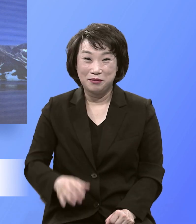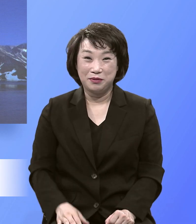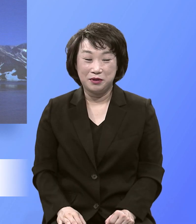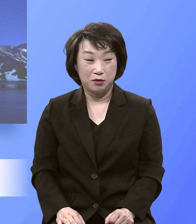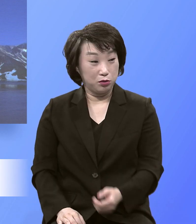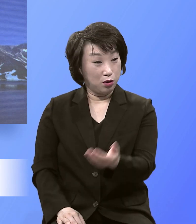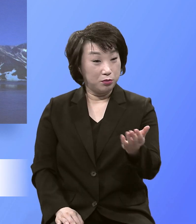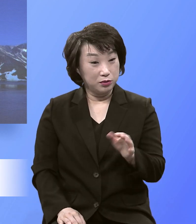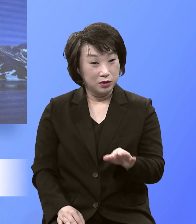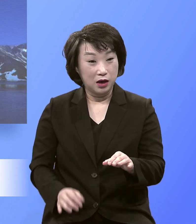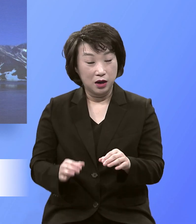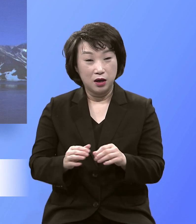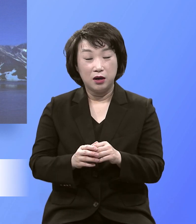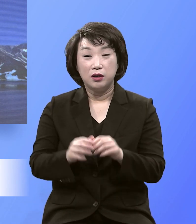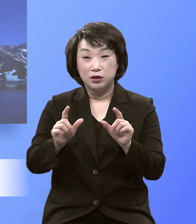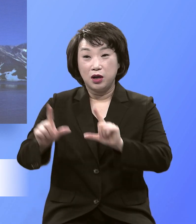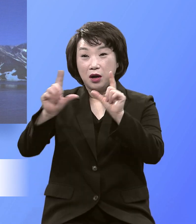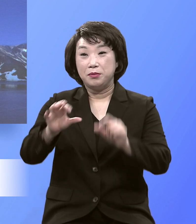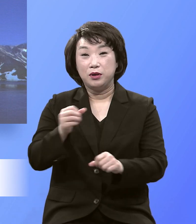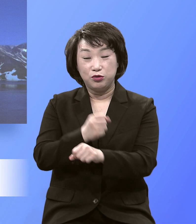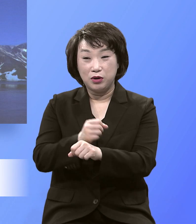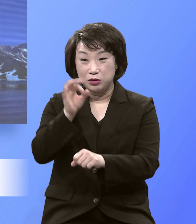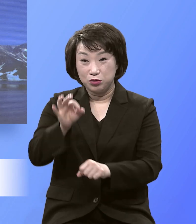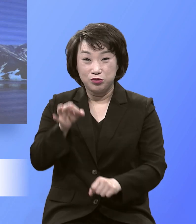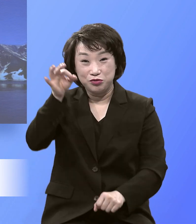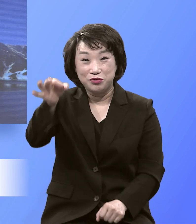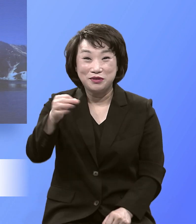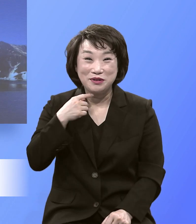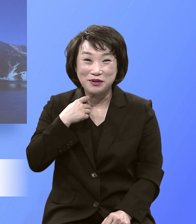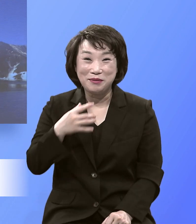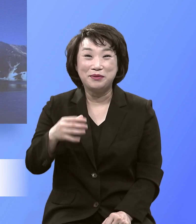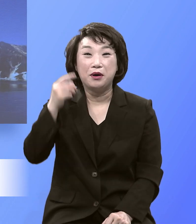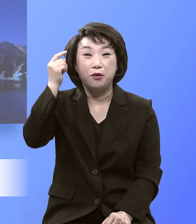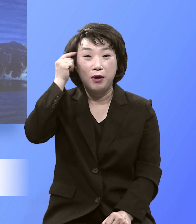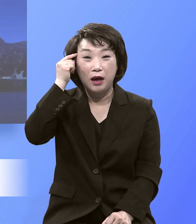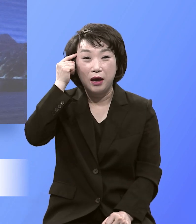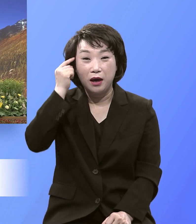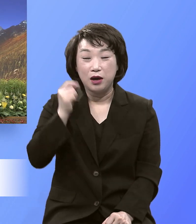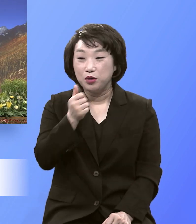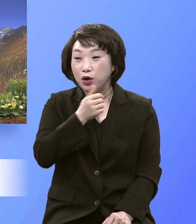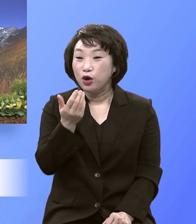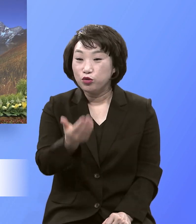다달이 생활비를 준 적이 없죠. 왜 이런 말을 하느냐?